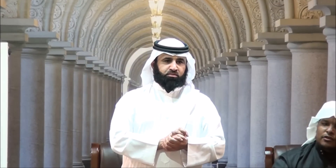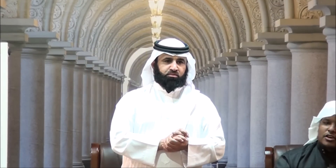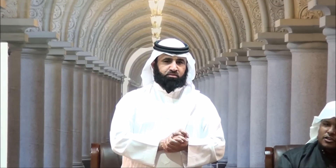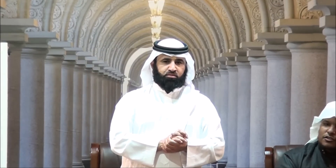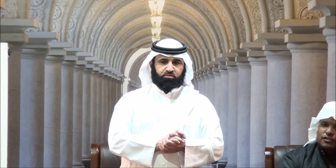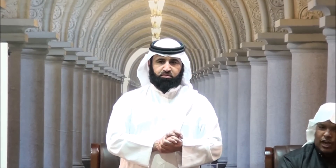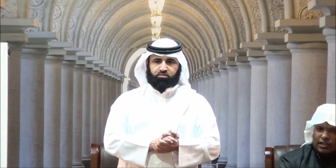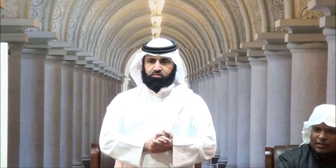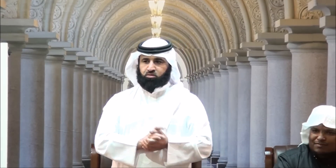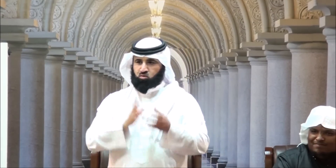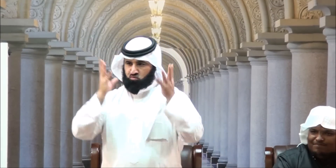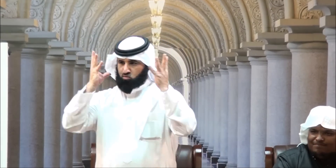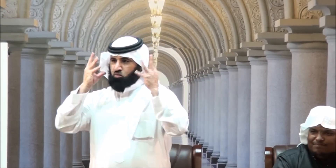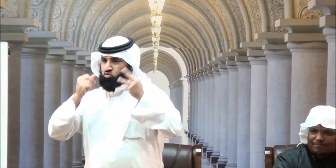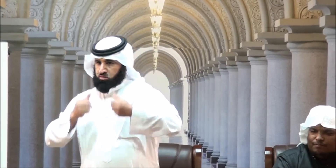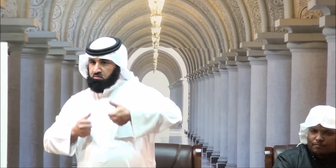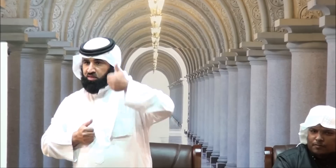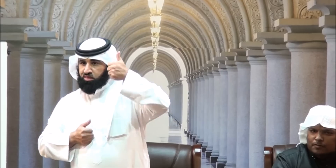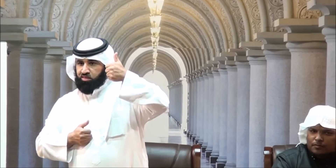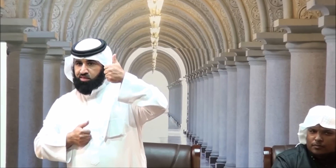هل هذا زين للسعادة؟